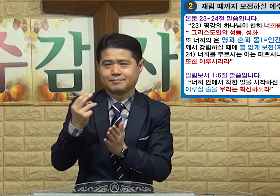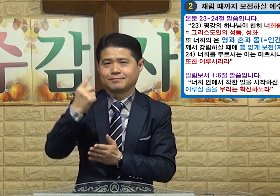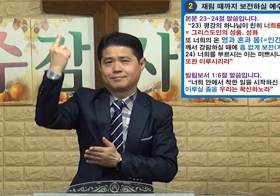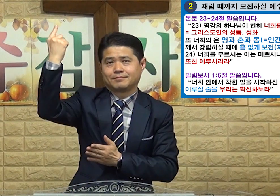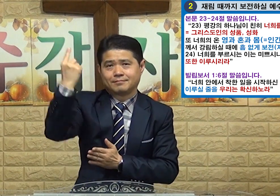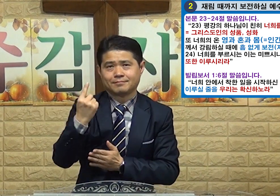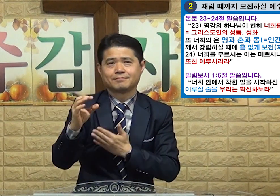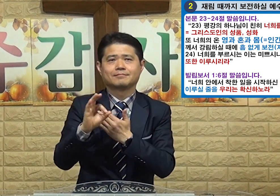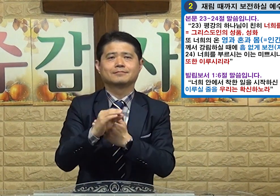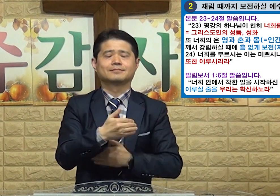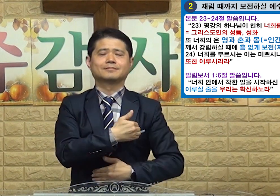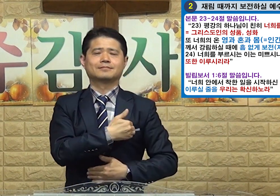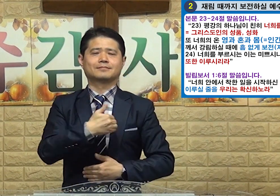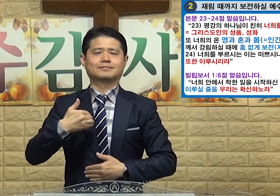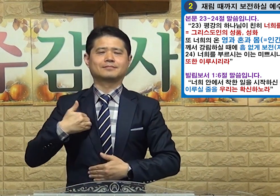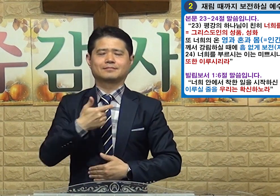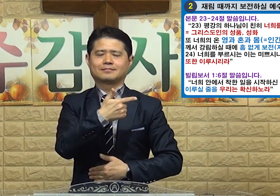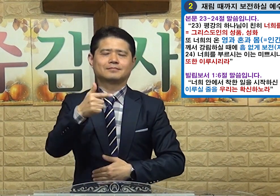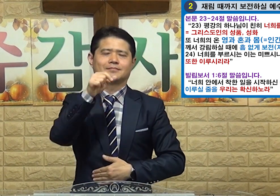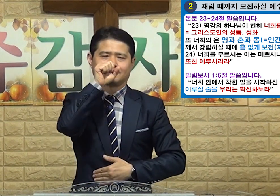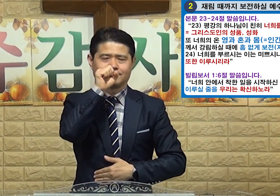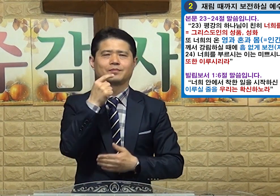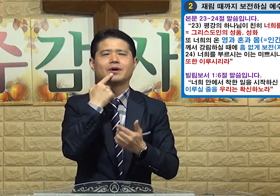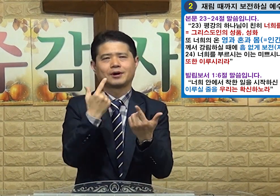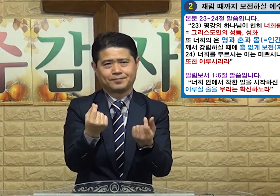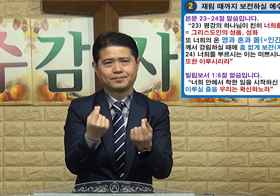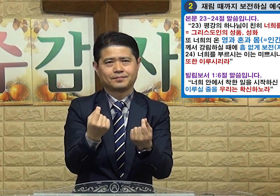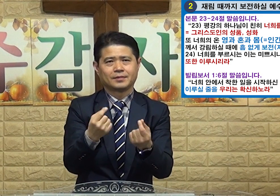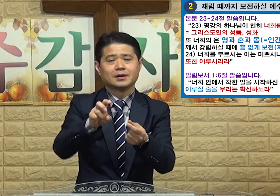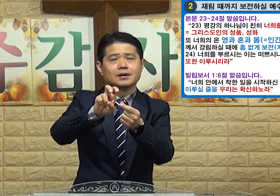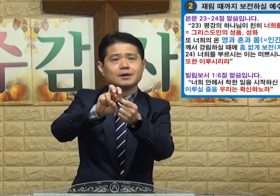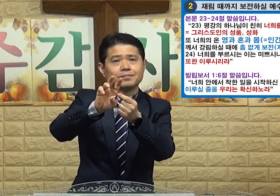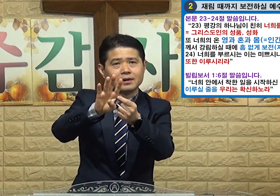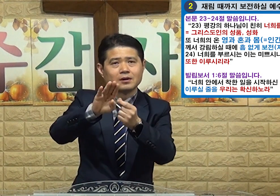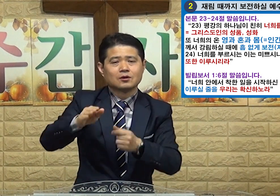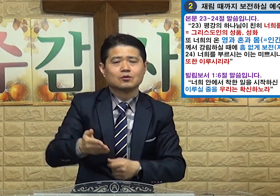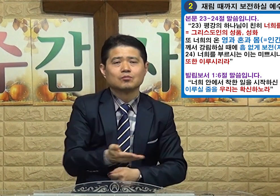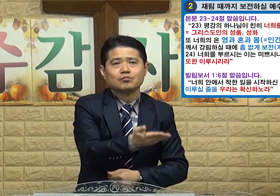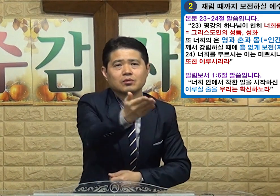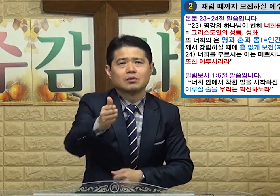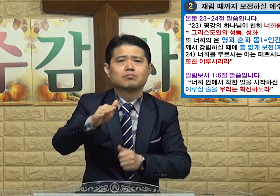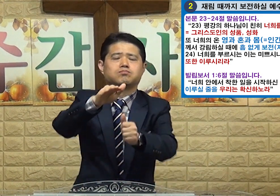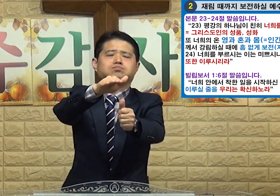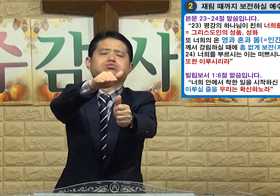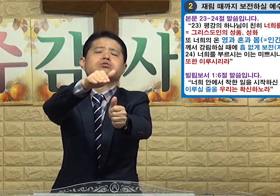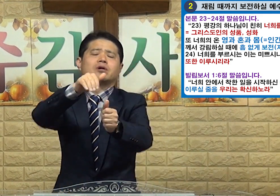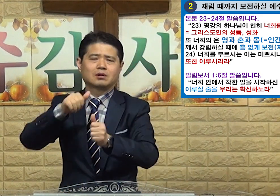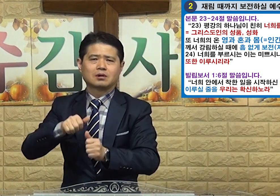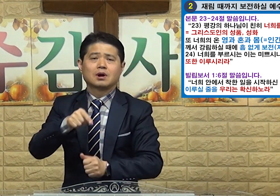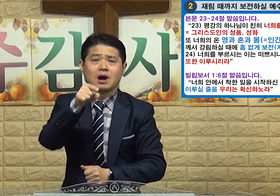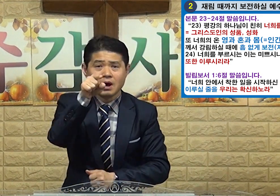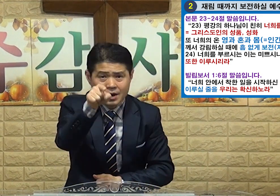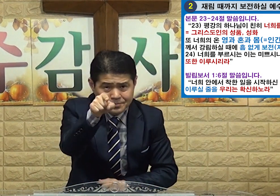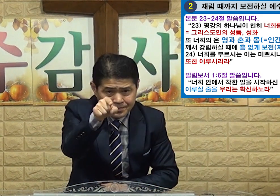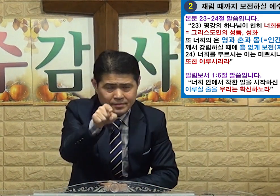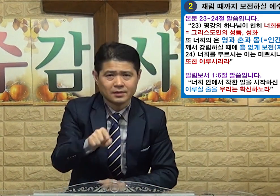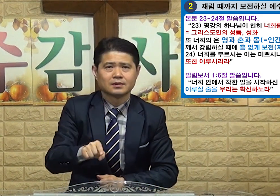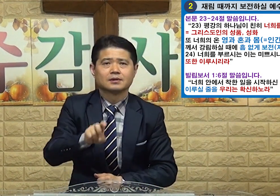죄를 깨끗하게 예수님의 임재하심을 통해서 우리 안에 거하신 것처럼 있어야 된다는 것입니다.